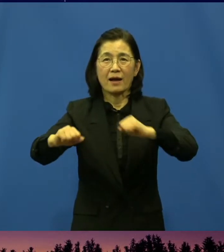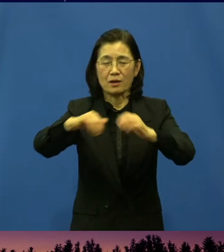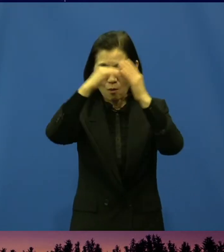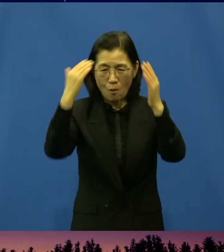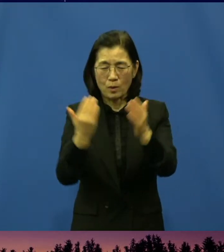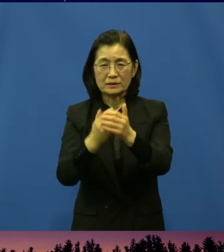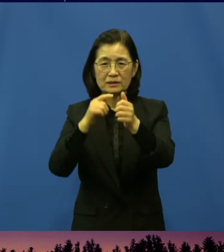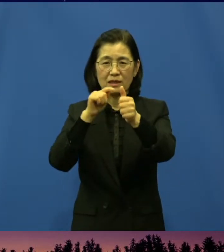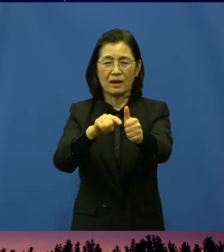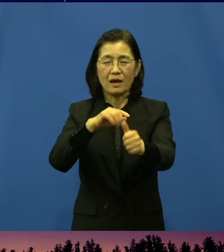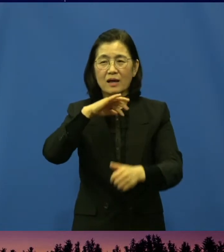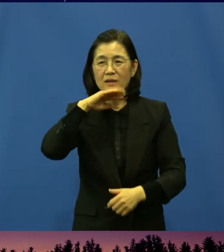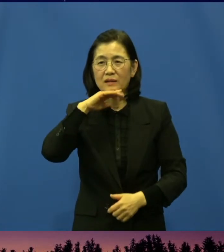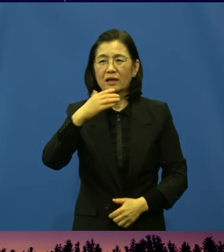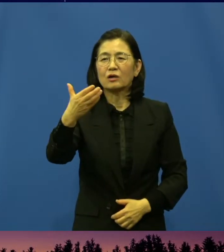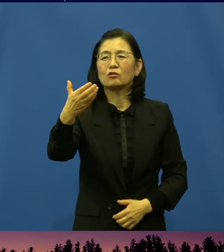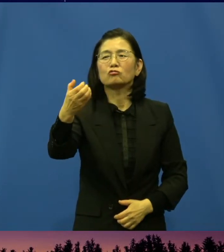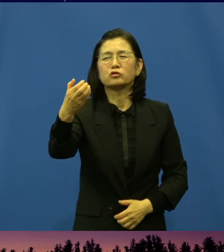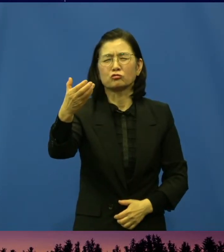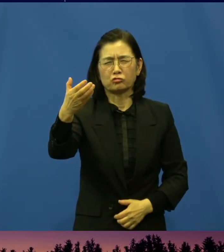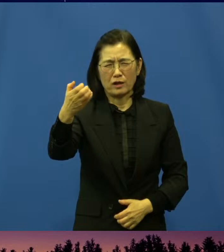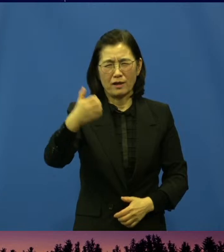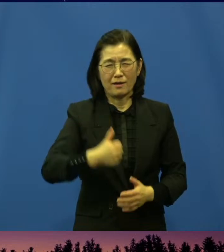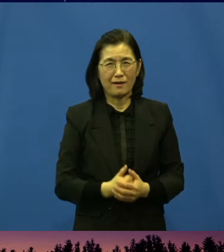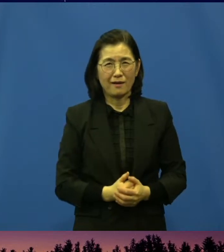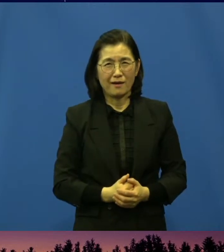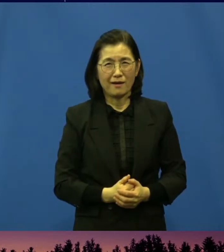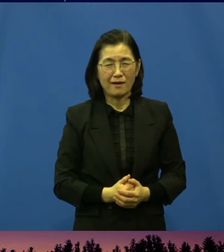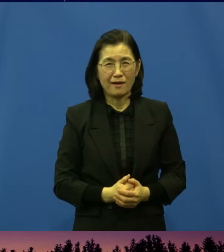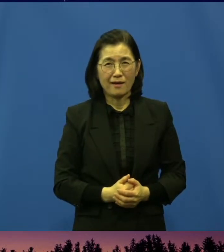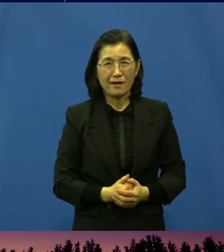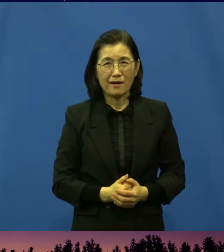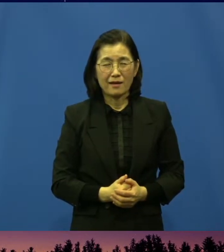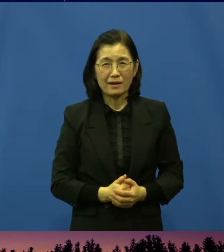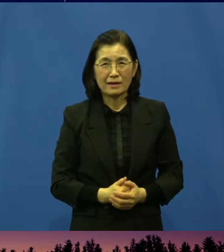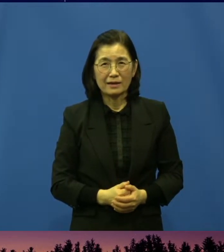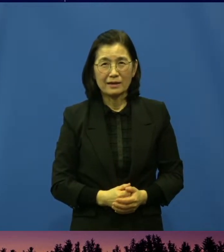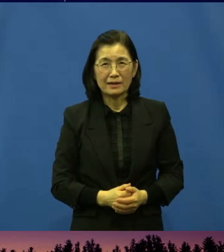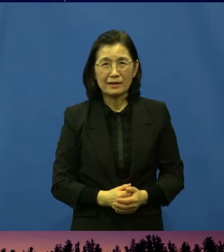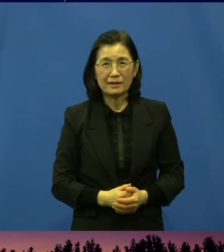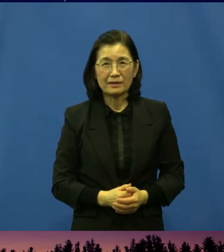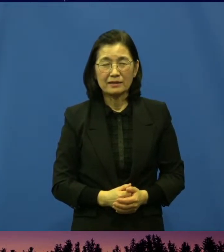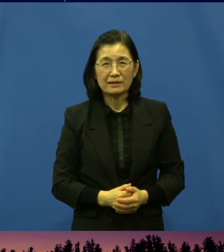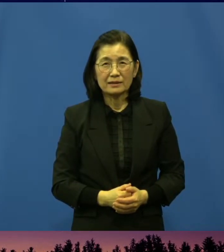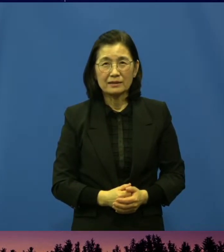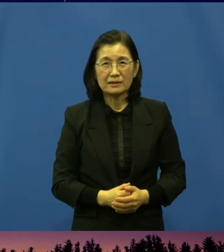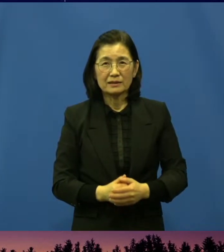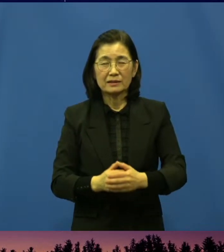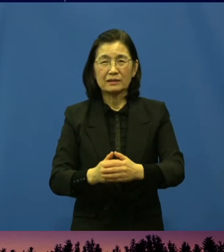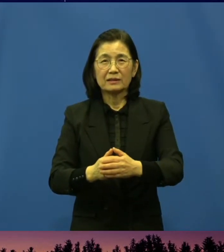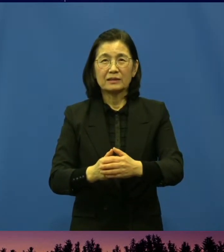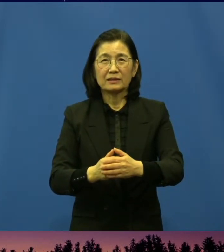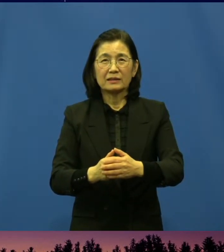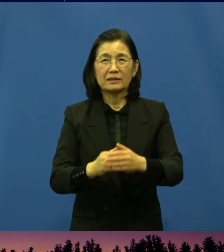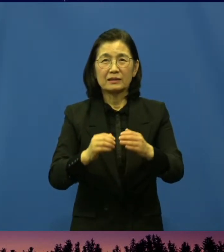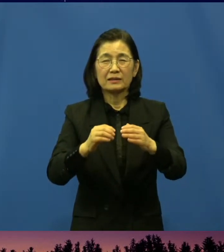살이에요? 99세예요. 몇 년 공백이 있는 거예요? 몇 년?